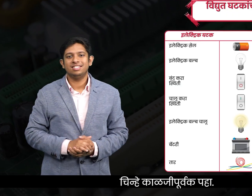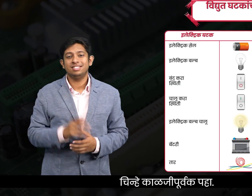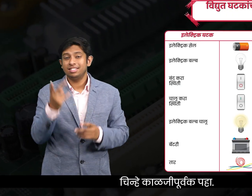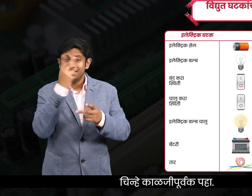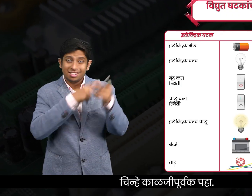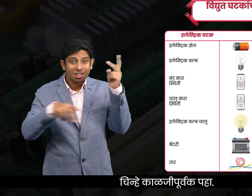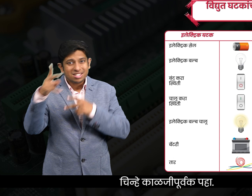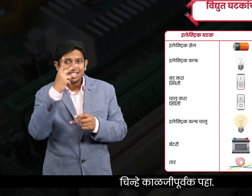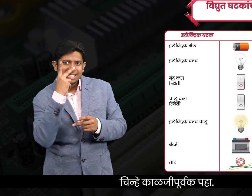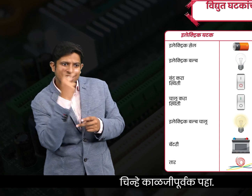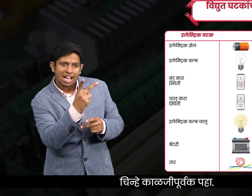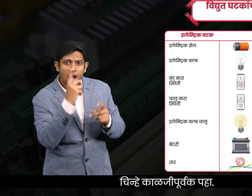चिन्हे काळजीपूर्वक पहा.